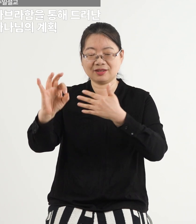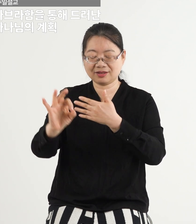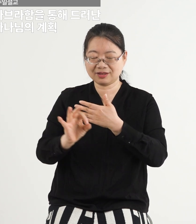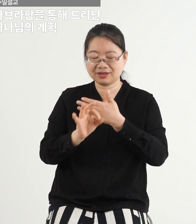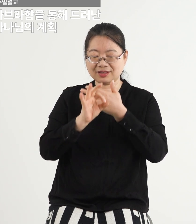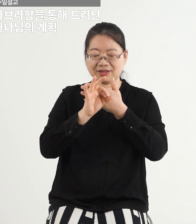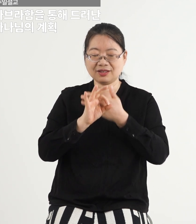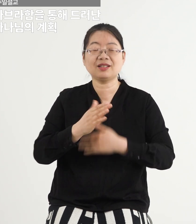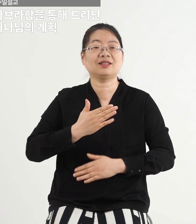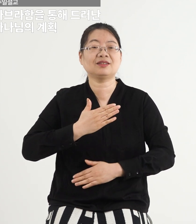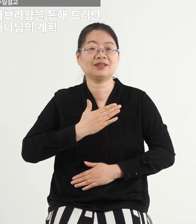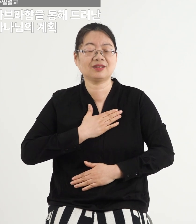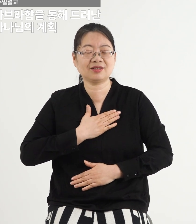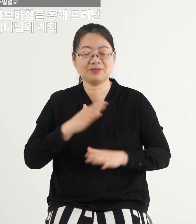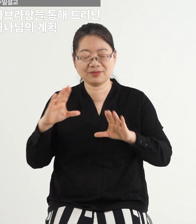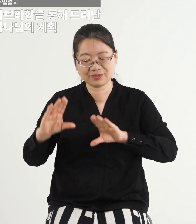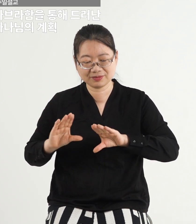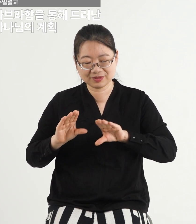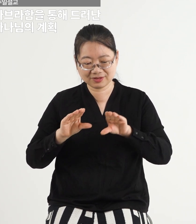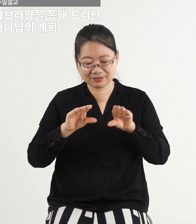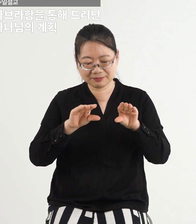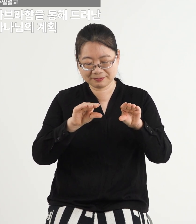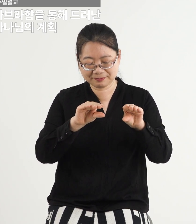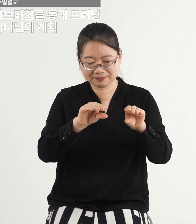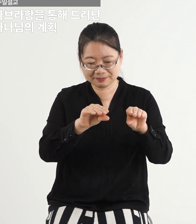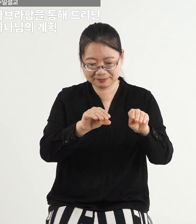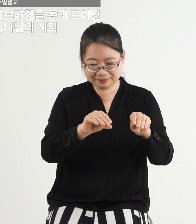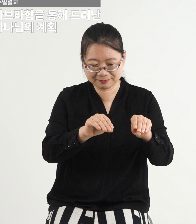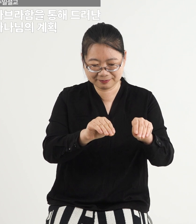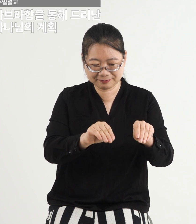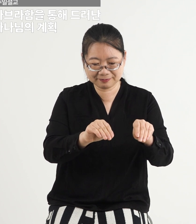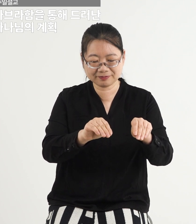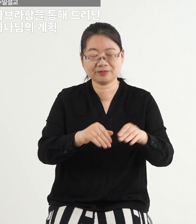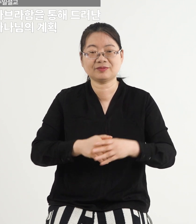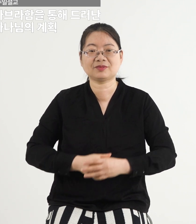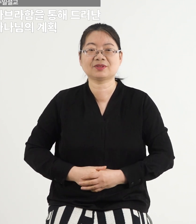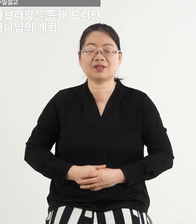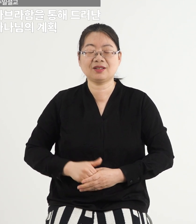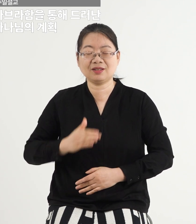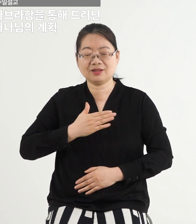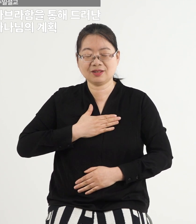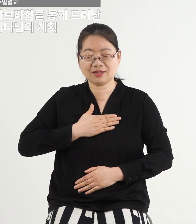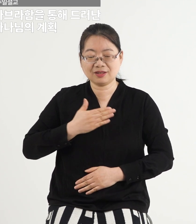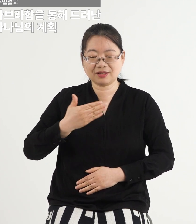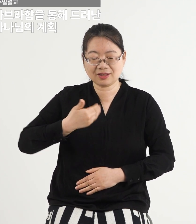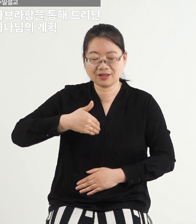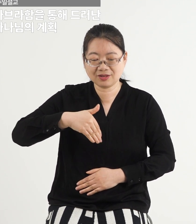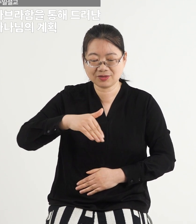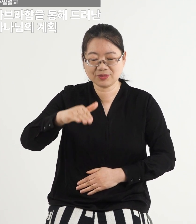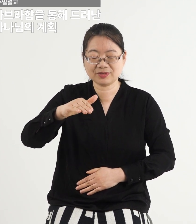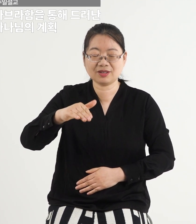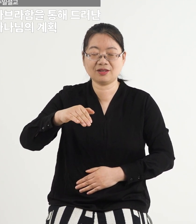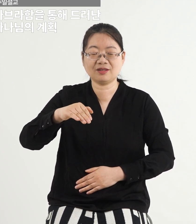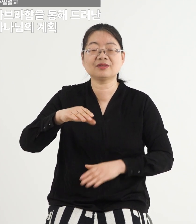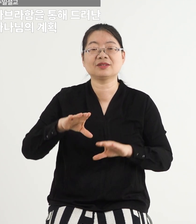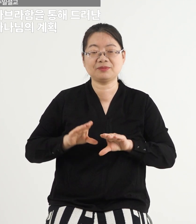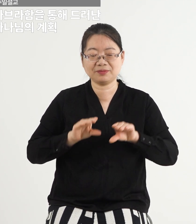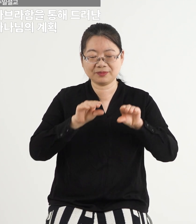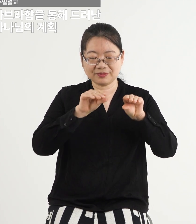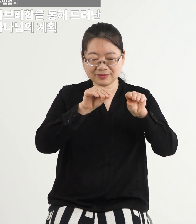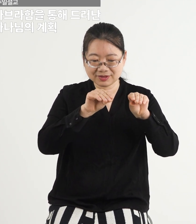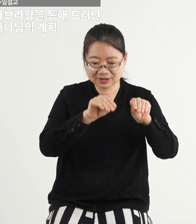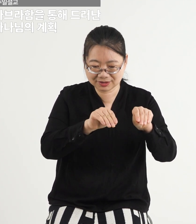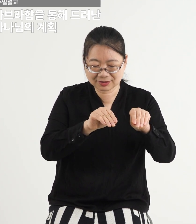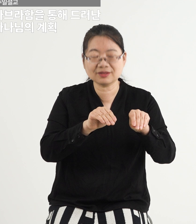아니면 내가 멈춰서리다. 나의 가고